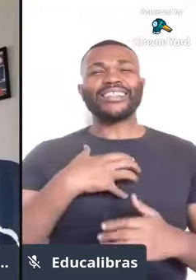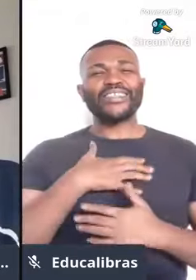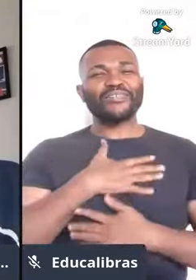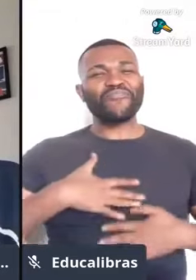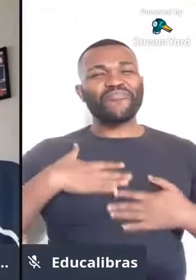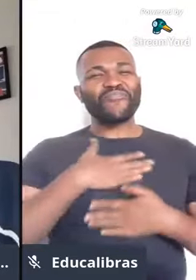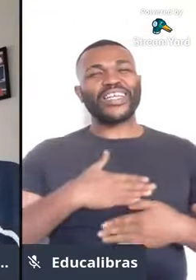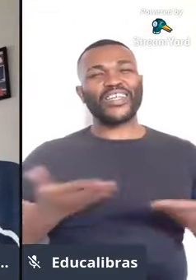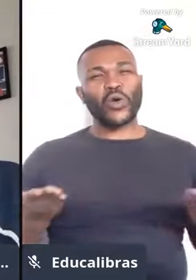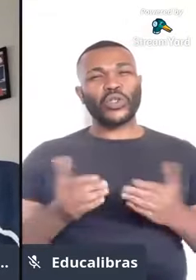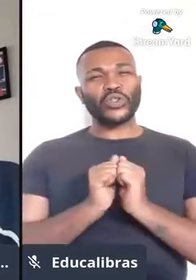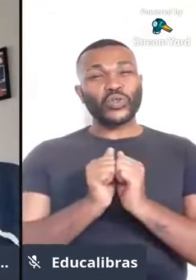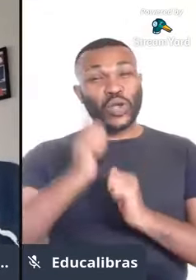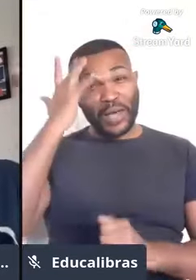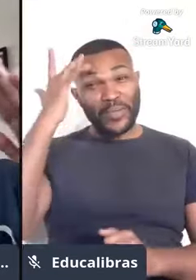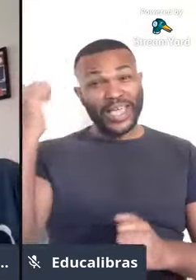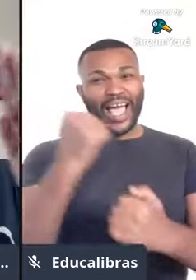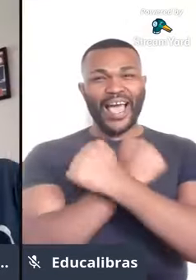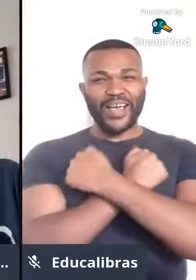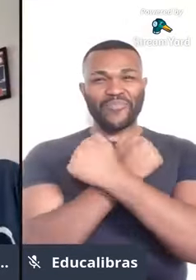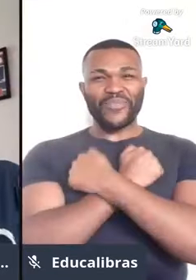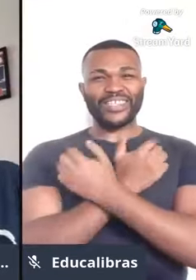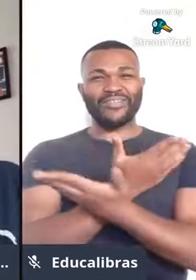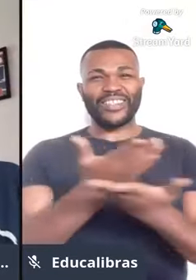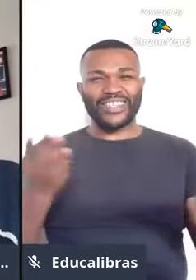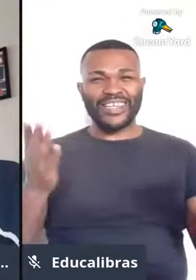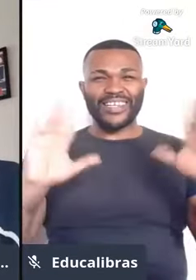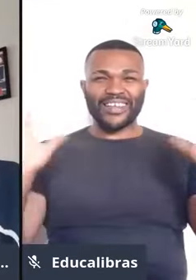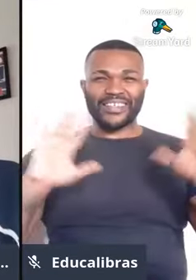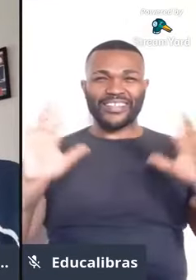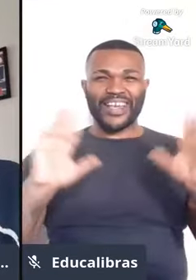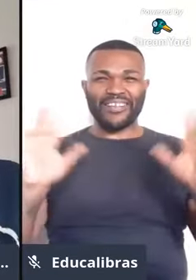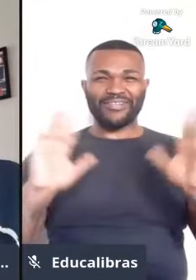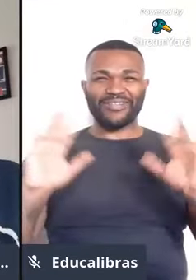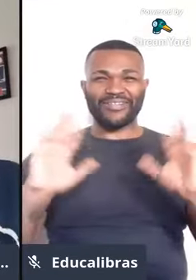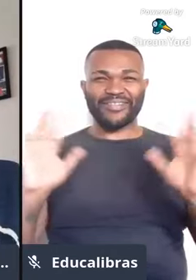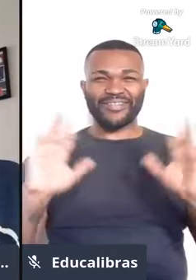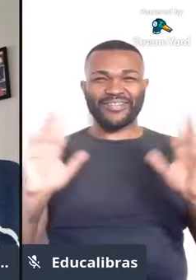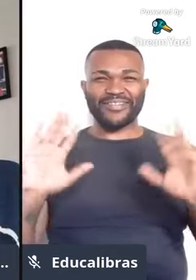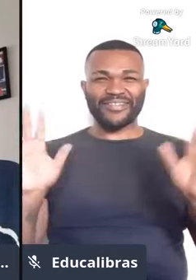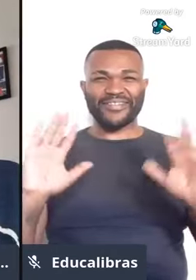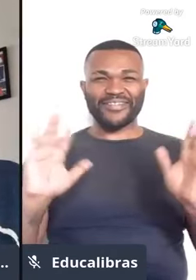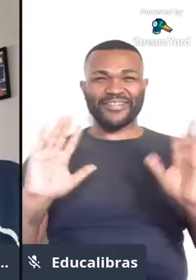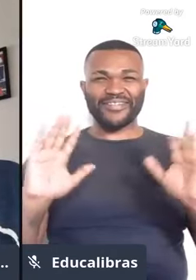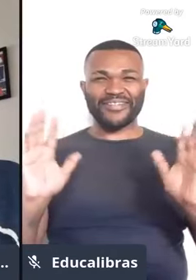A honra é minha também. Um abraço para todo mundo. Tchau, meu caro. Tchau. Vamos lá. Tchau.